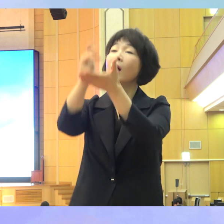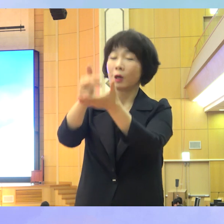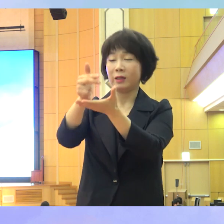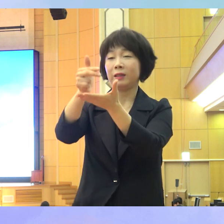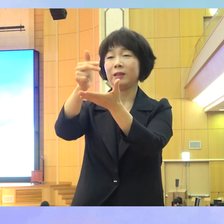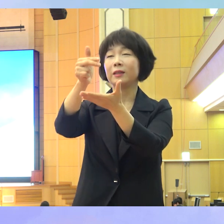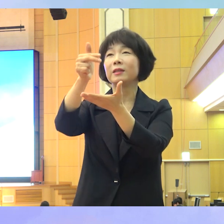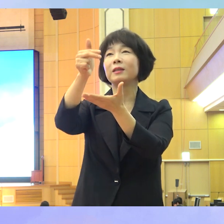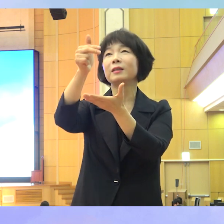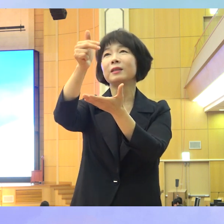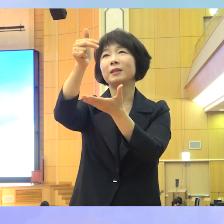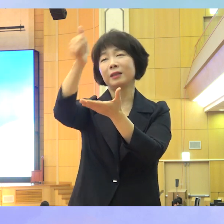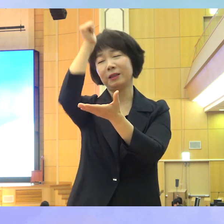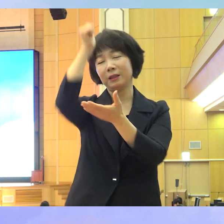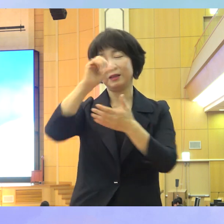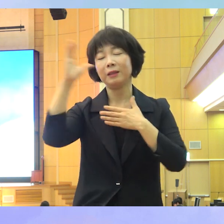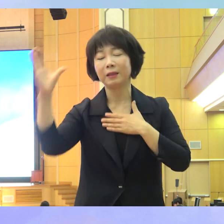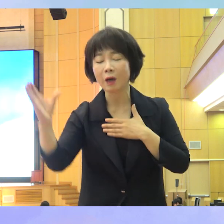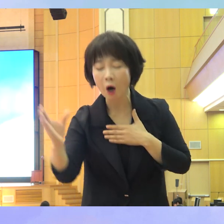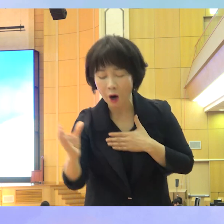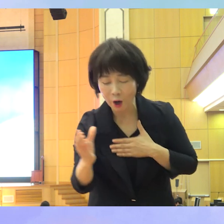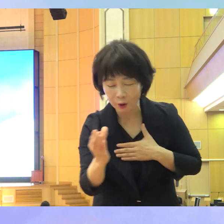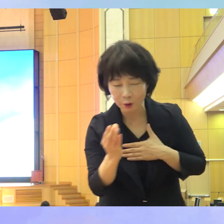살면서 그